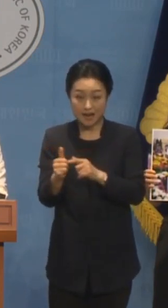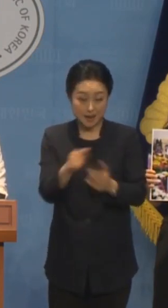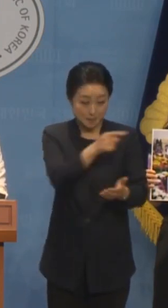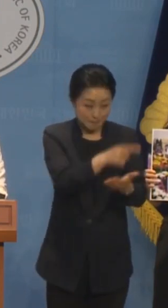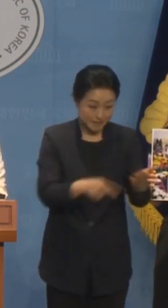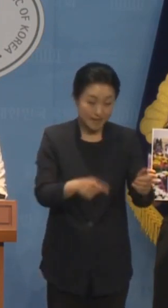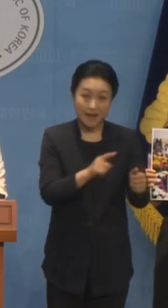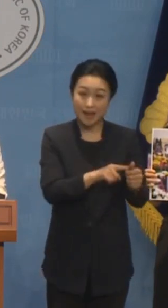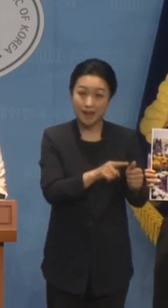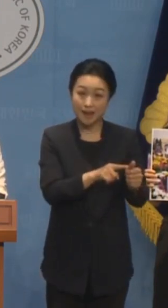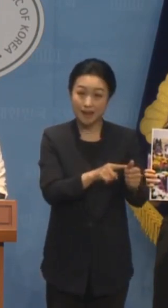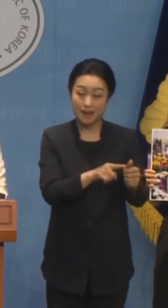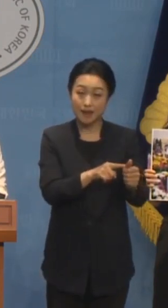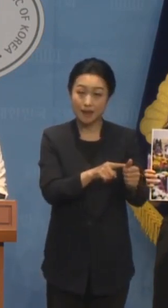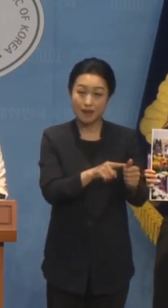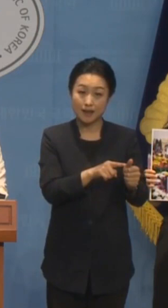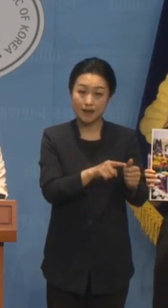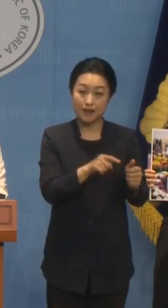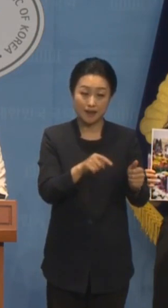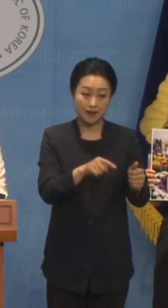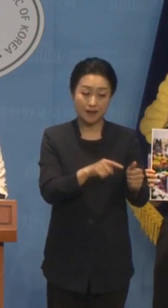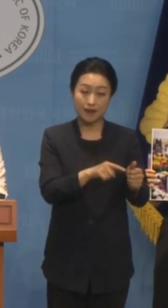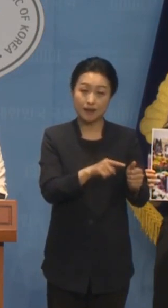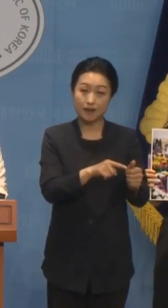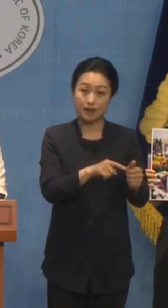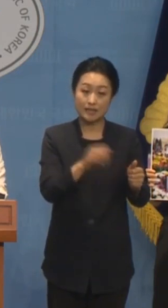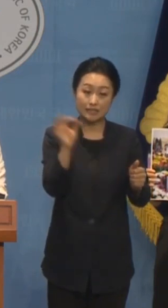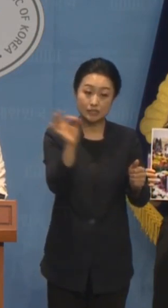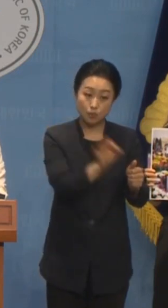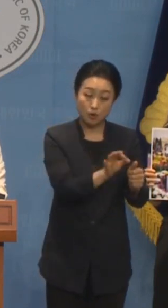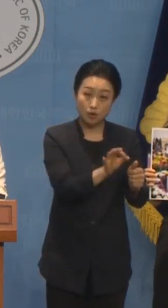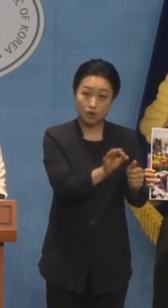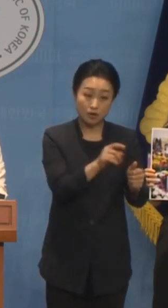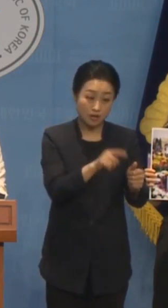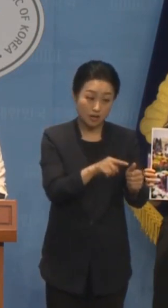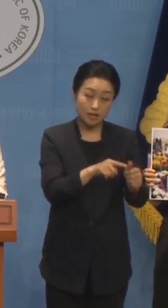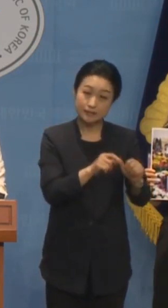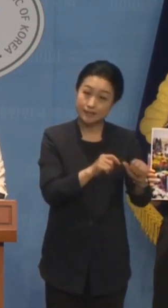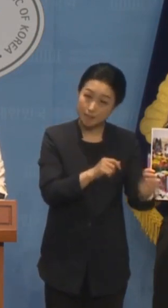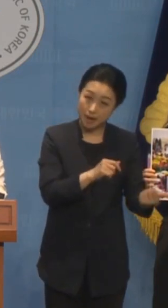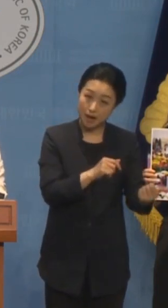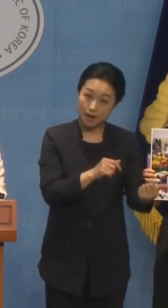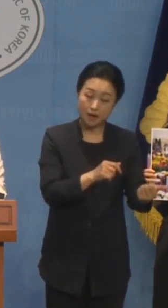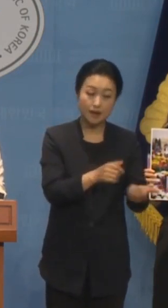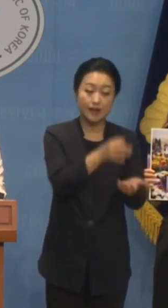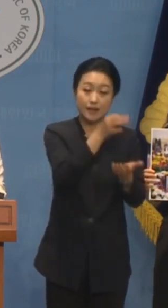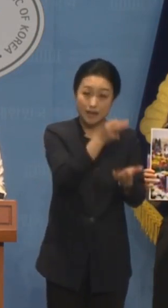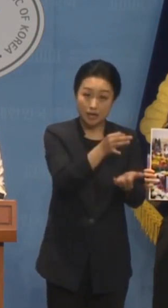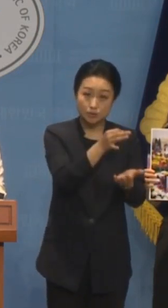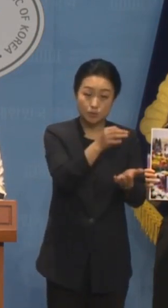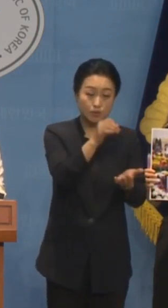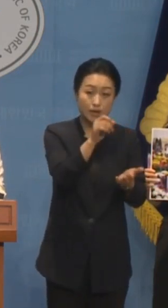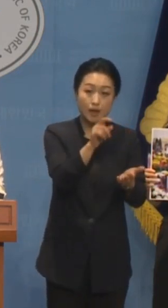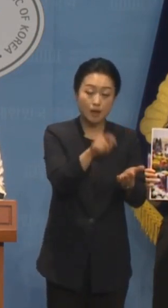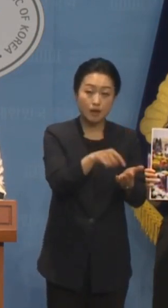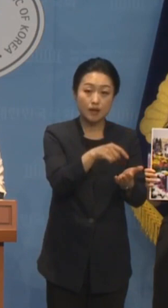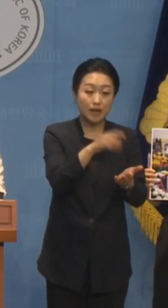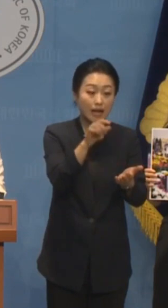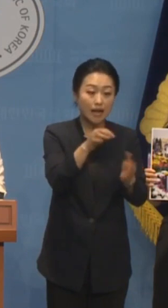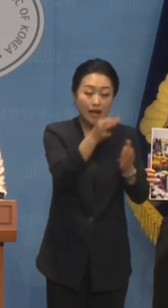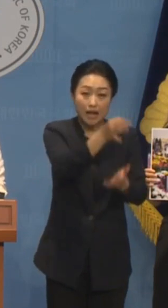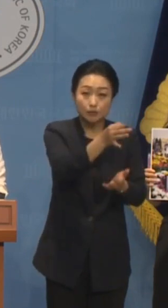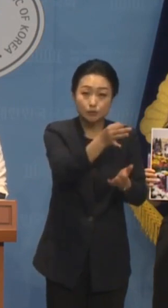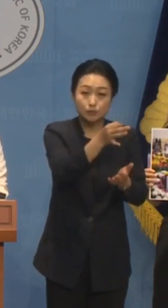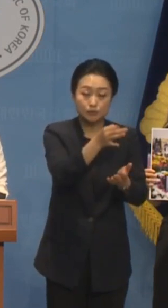지원금을 받을 수 있습니다. 그런데 범죄 피해자가 사망을 해버리면 그 유족에게 지원금이 가지 않습니다.